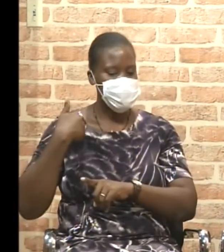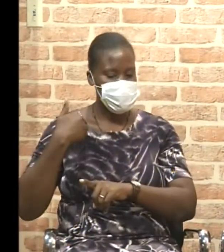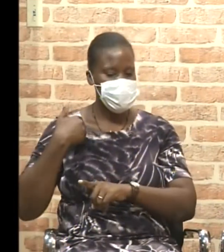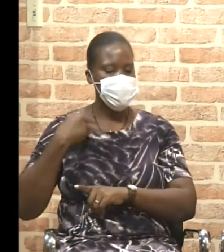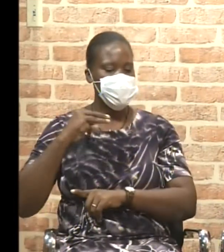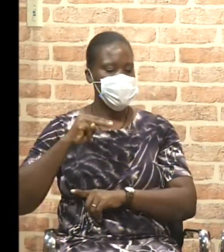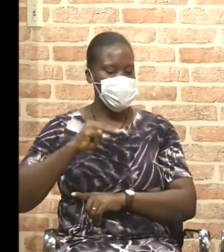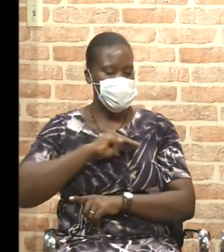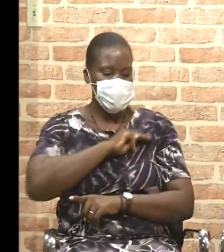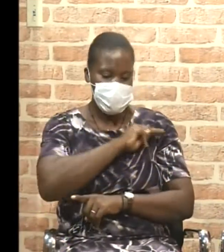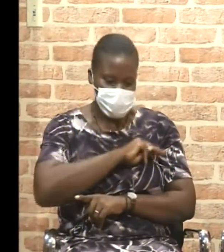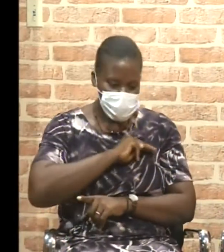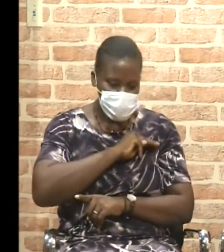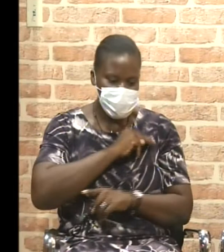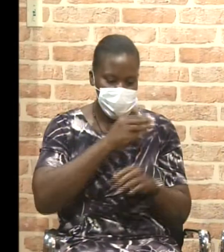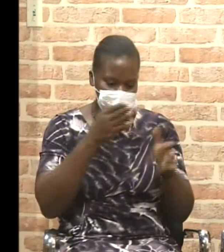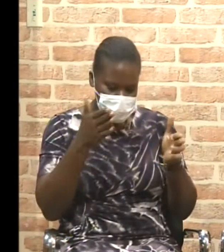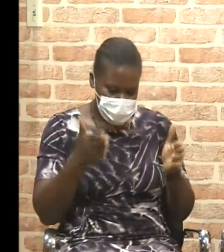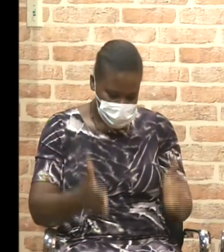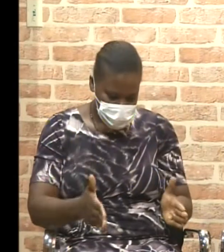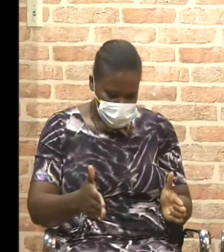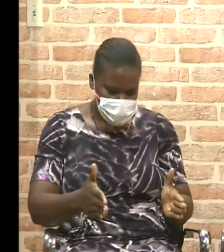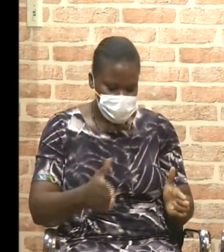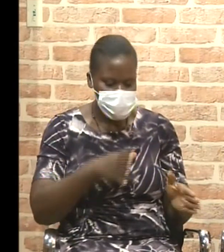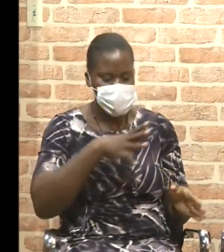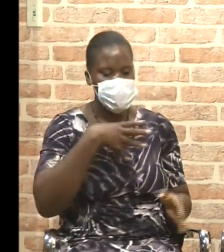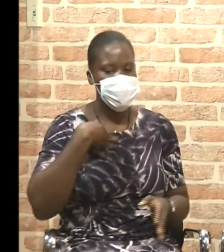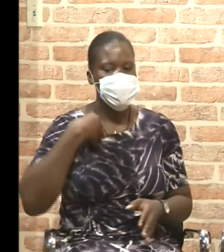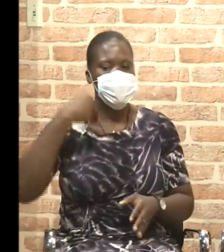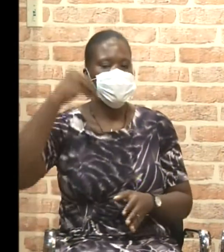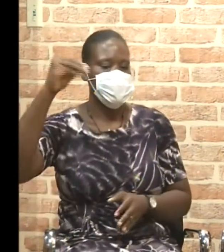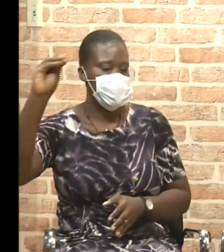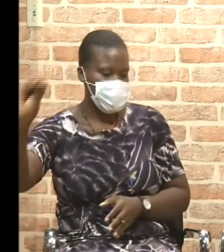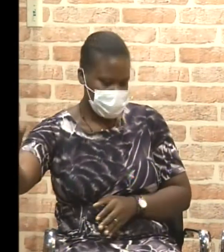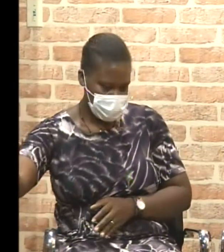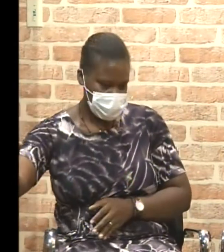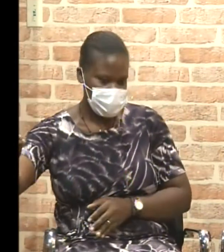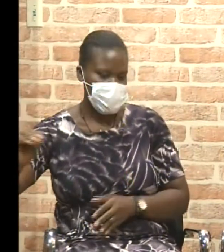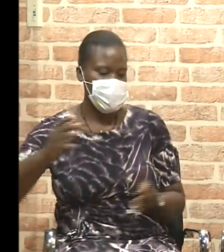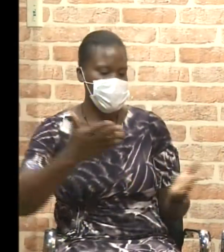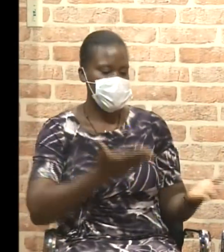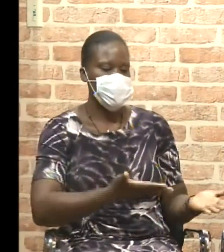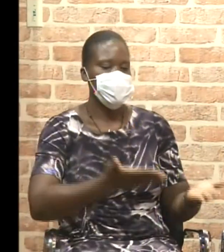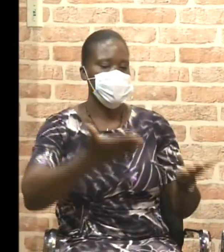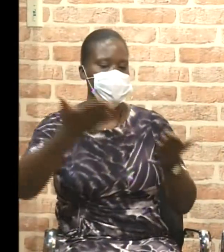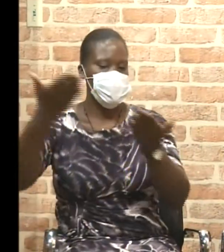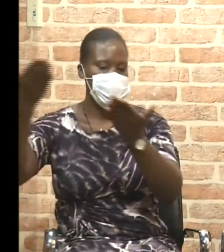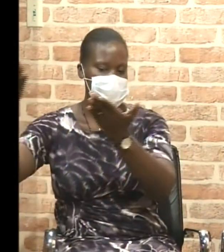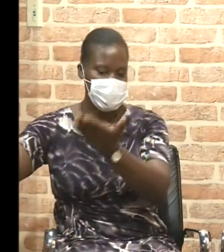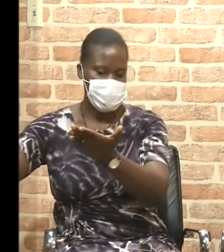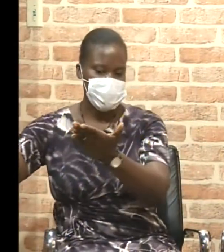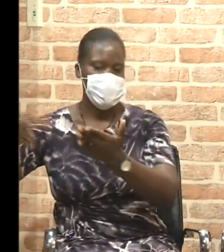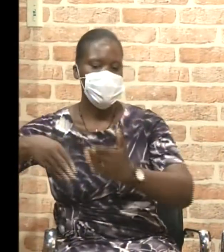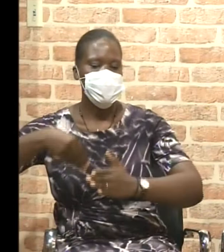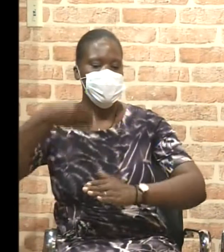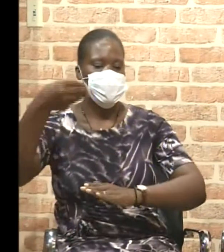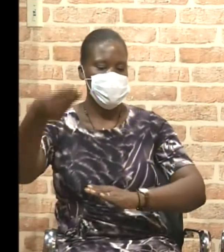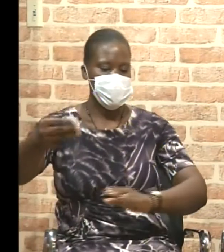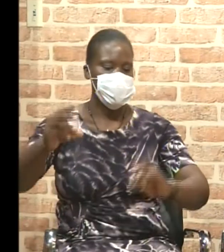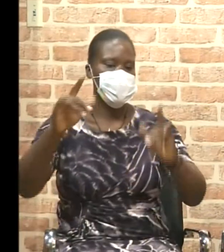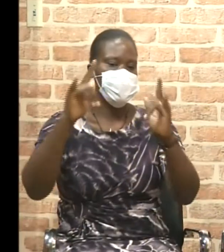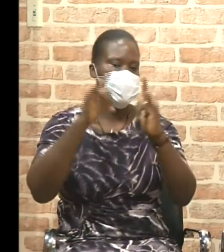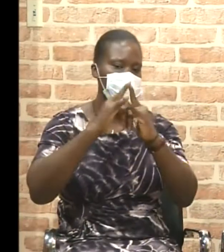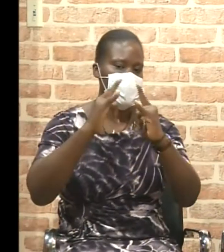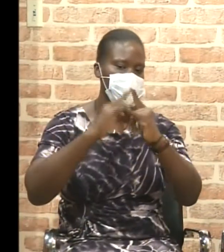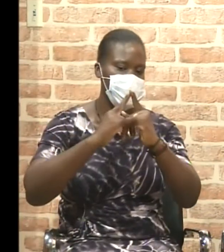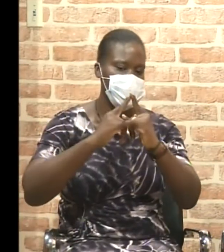bureau qui est habitué à faire ça, lui-même les déplacer avec machine bureau, il a porté ça pour porter en bas de côté pour éviter